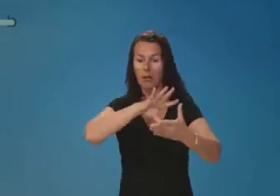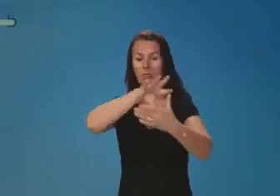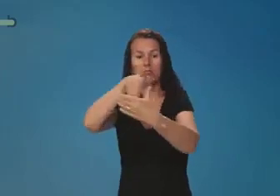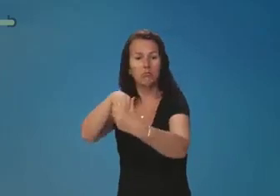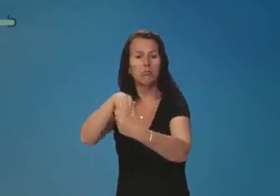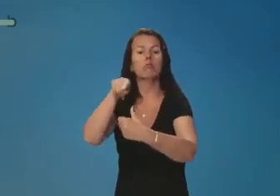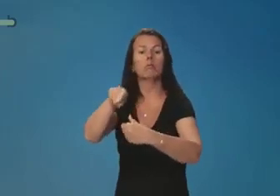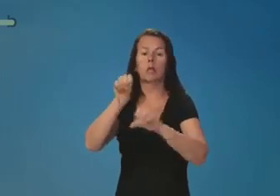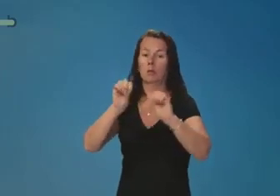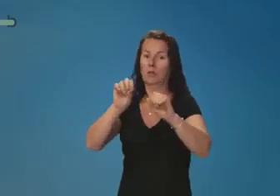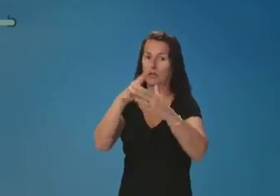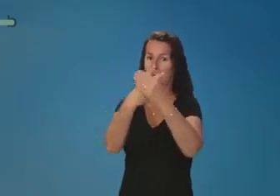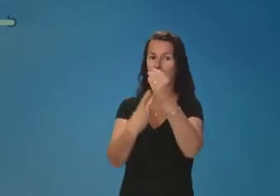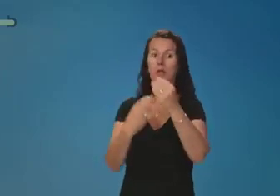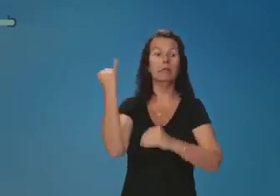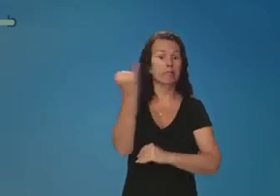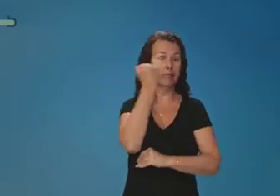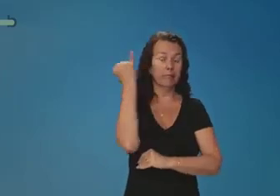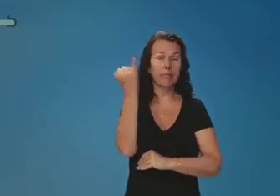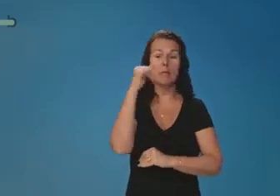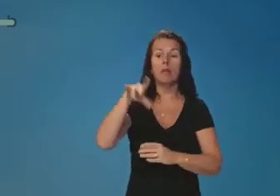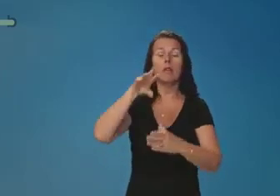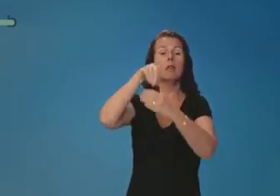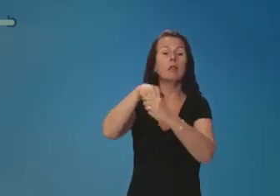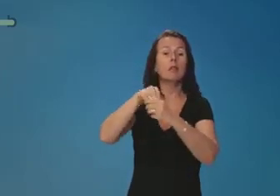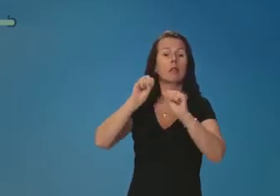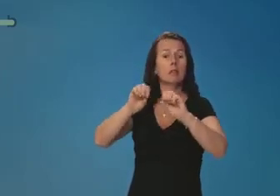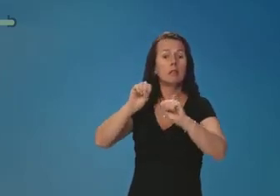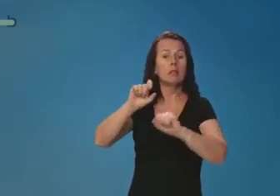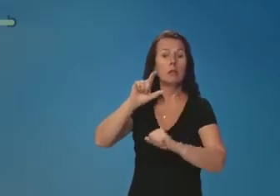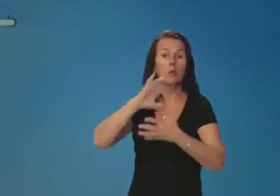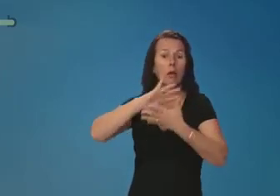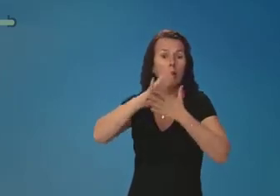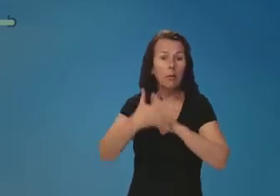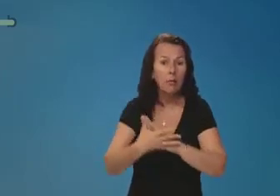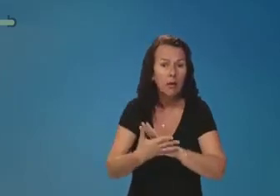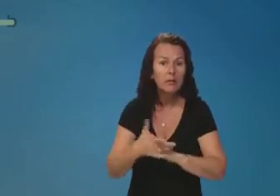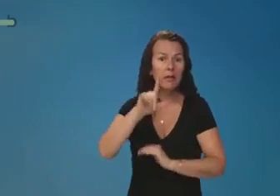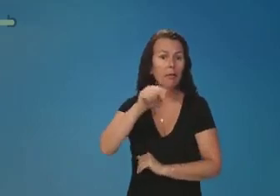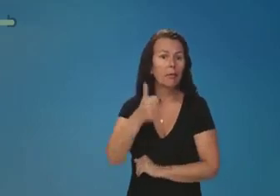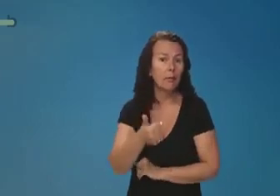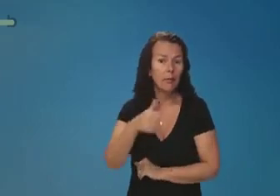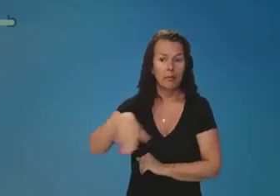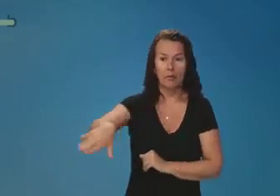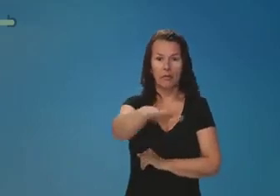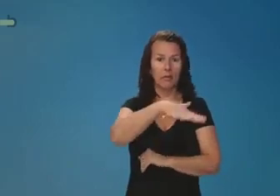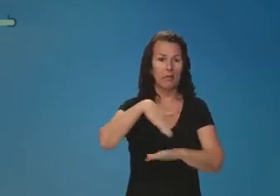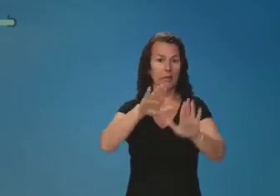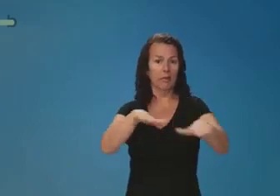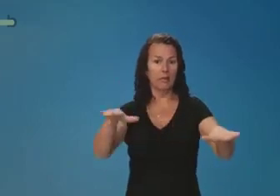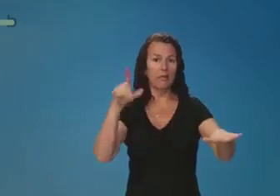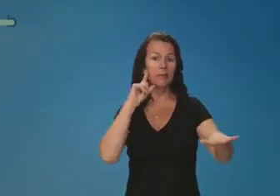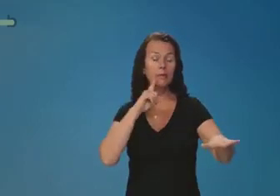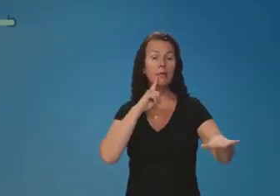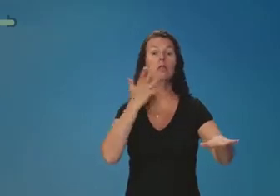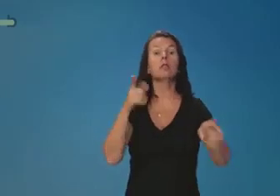bastante importantes, pois tratam tanto da educação de crianças surdas, tendo a Libras como L1, e também a Libras para ouvintes